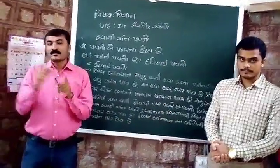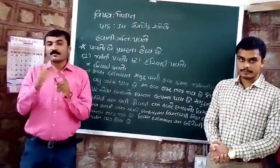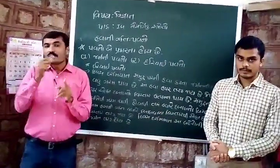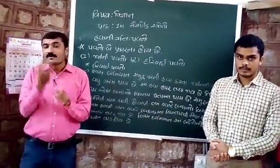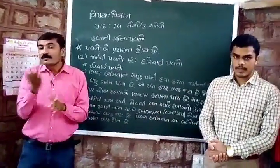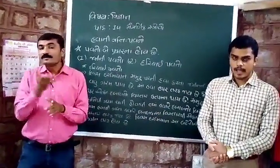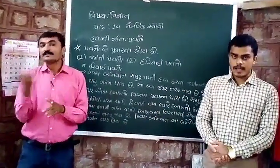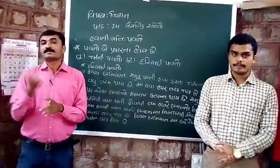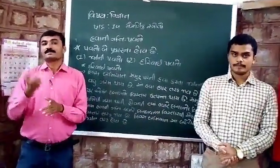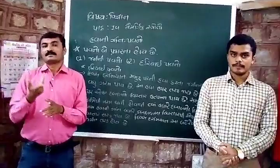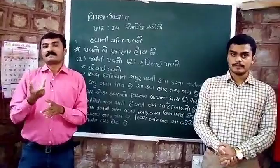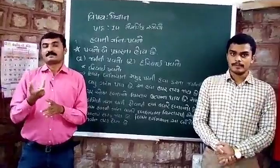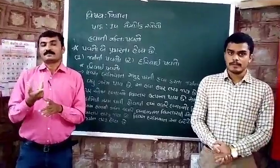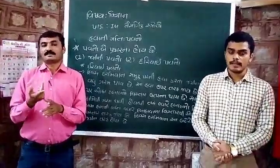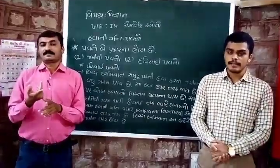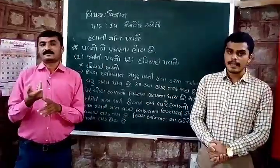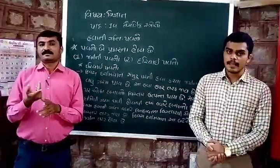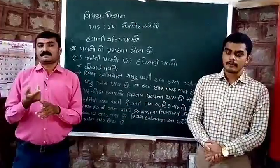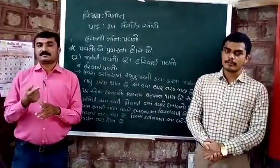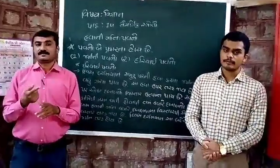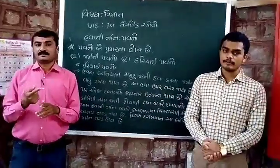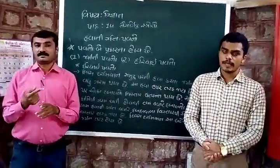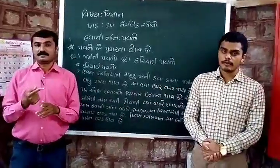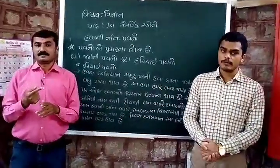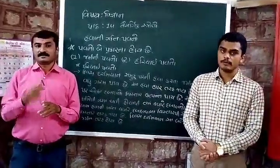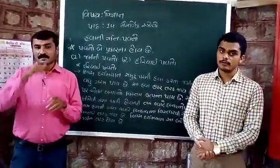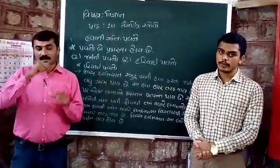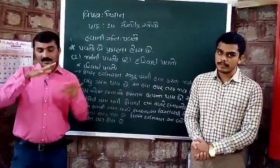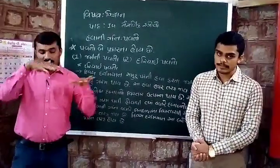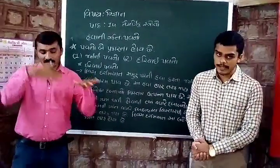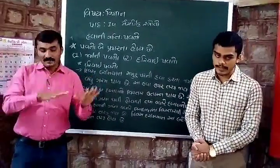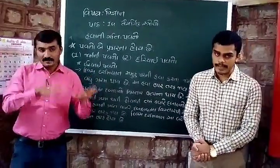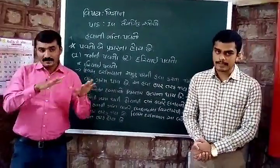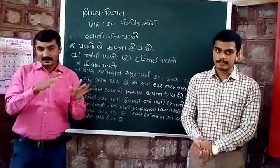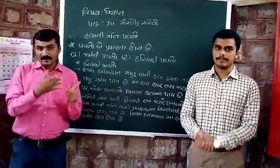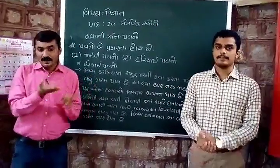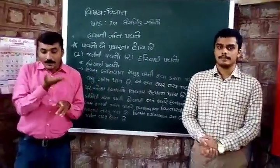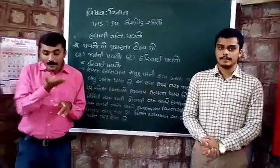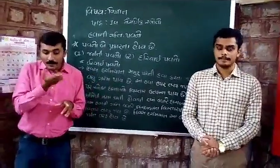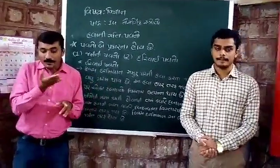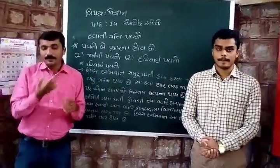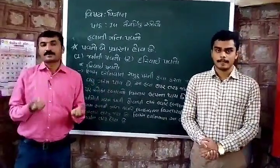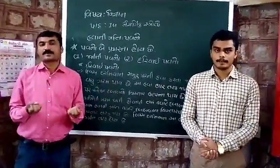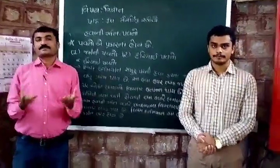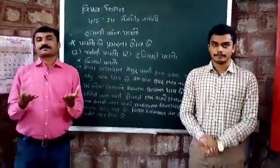આમ દરિયા લહેરો ઉત્પન્ન થાય છે.